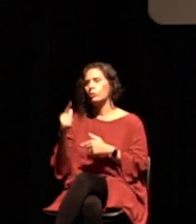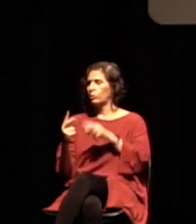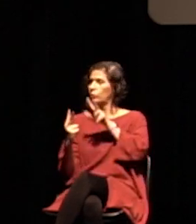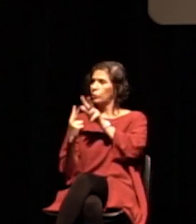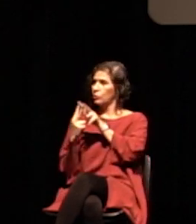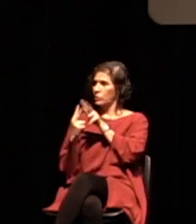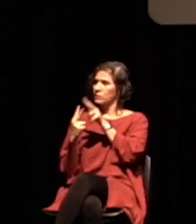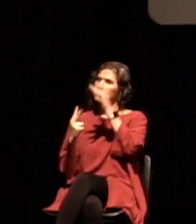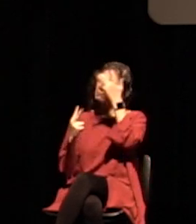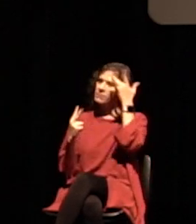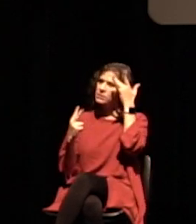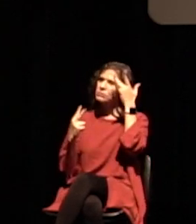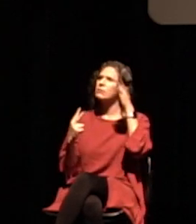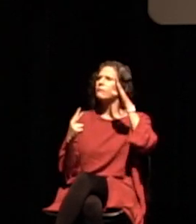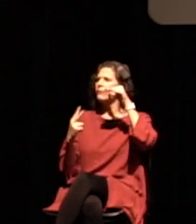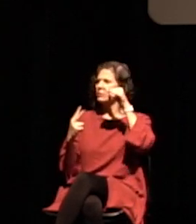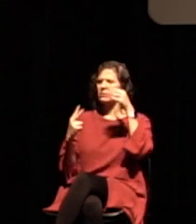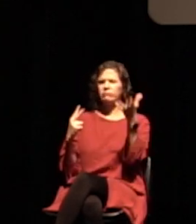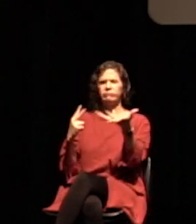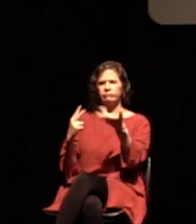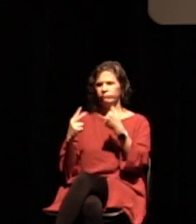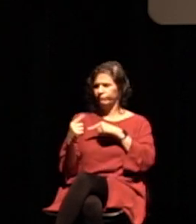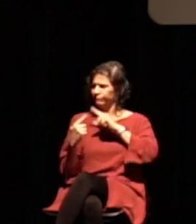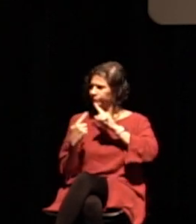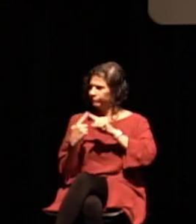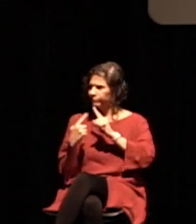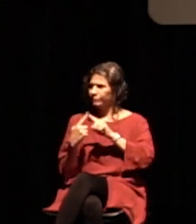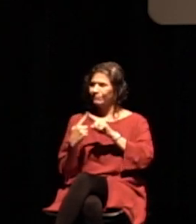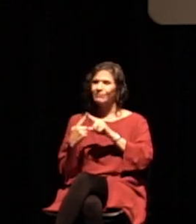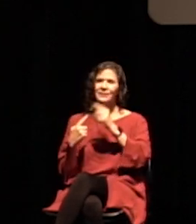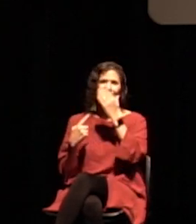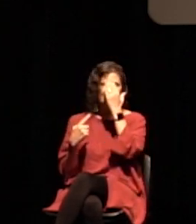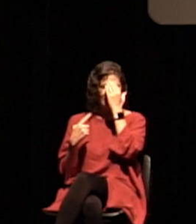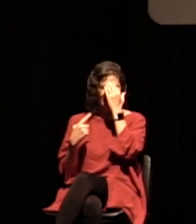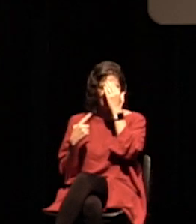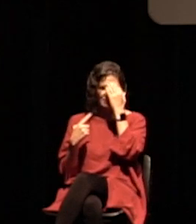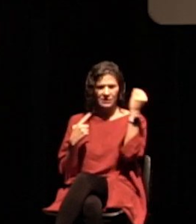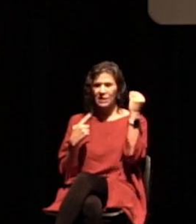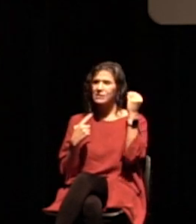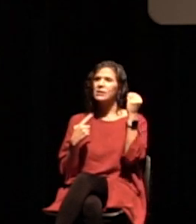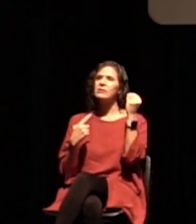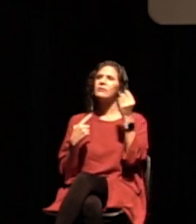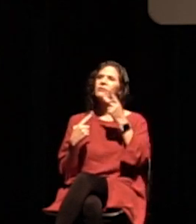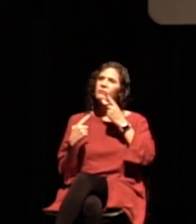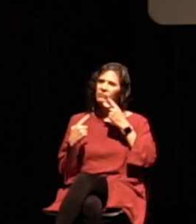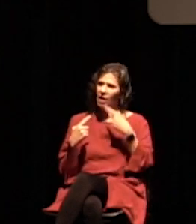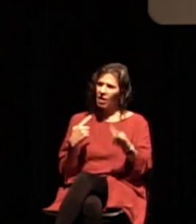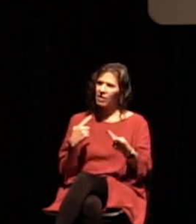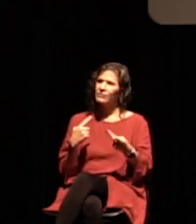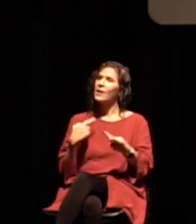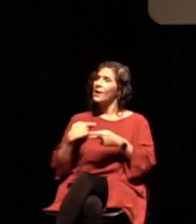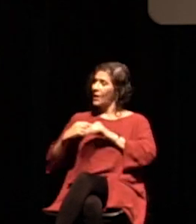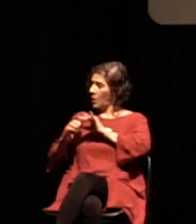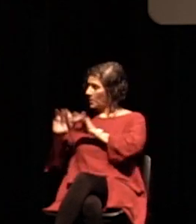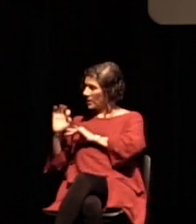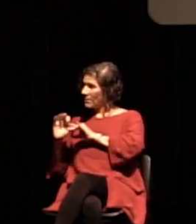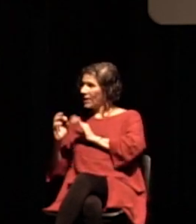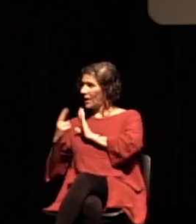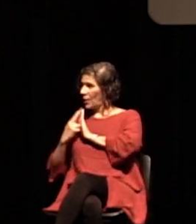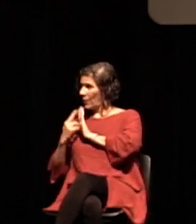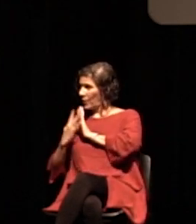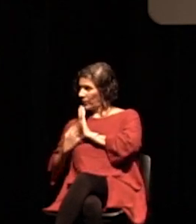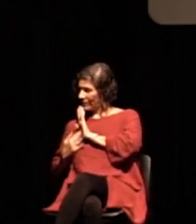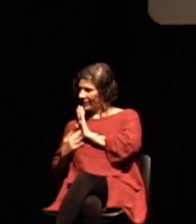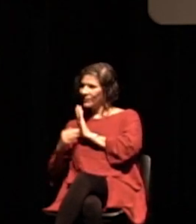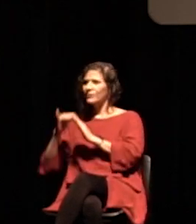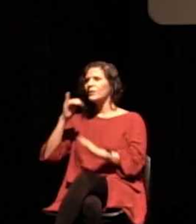dois colaboradores extraordinários. Um é que eu esqueci no primeiro momento. Eu havia preparado um roteiro e o